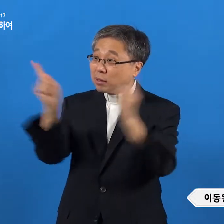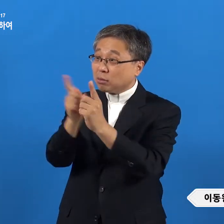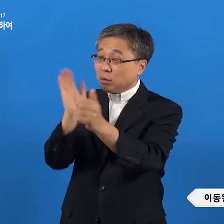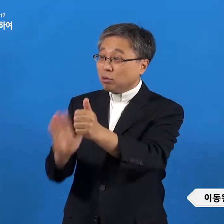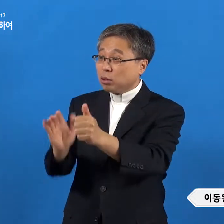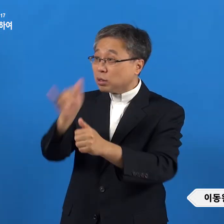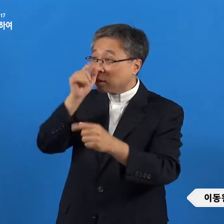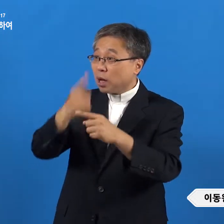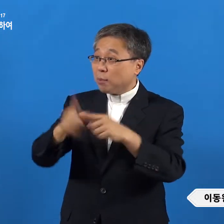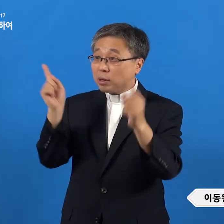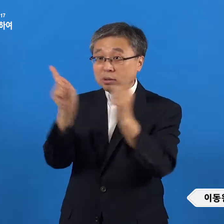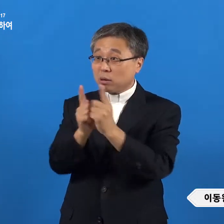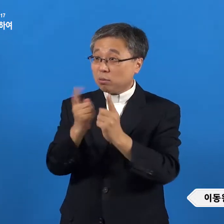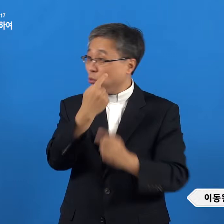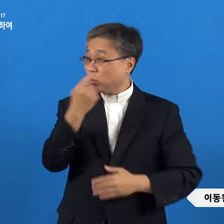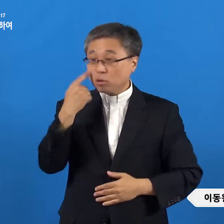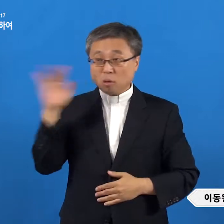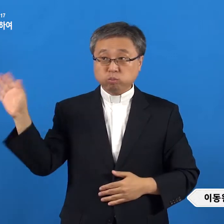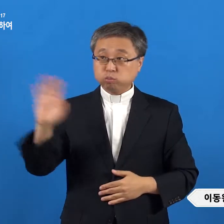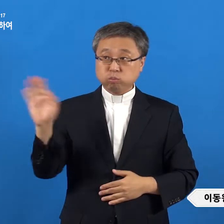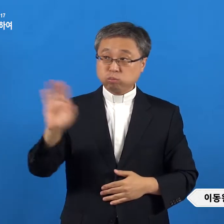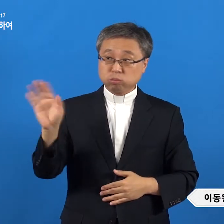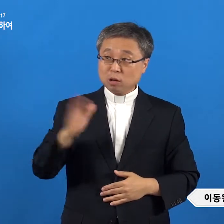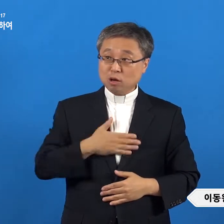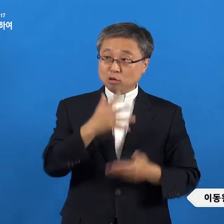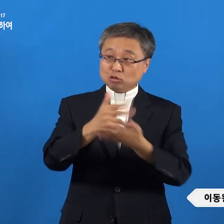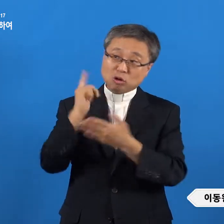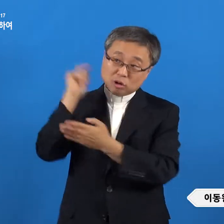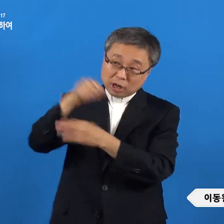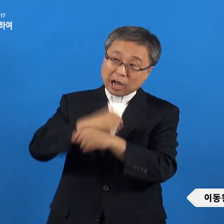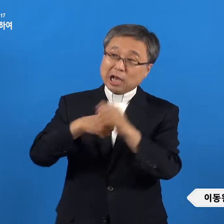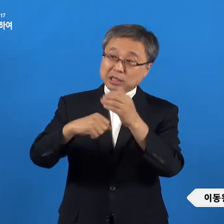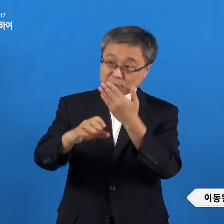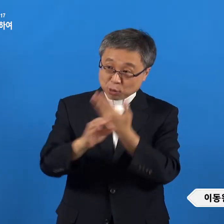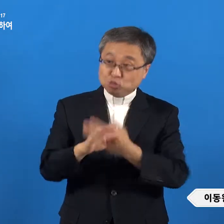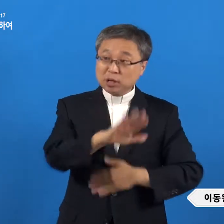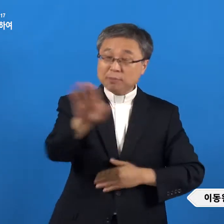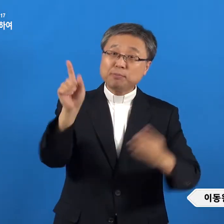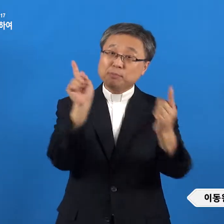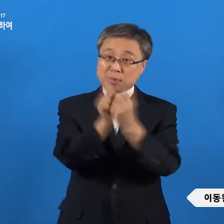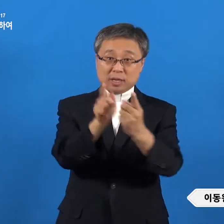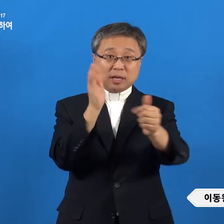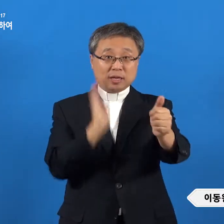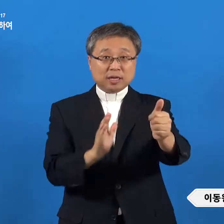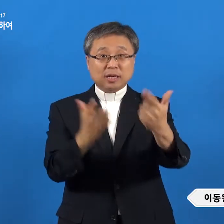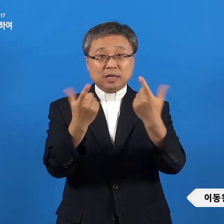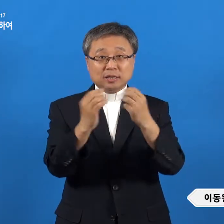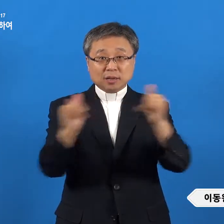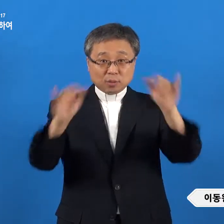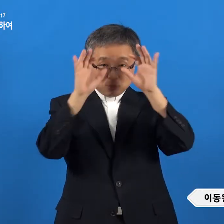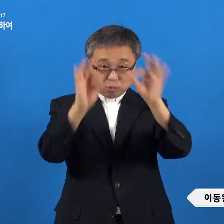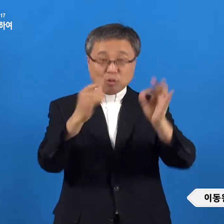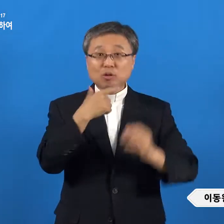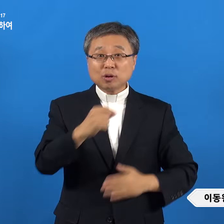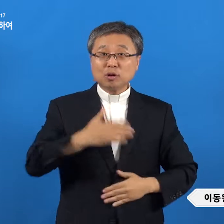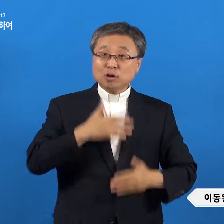있어요? 그거 보장 없어요. 주께서 허락하시면 우리 만나자. 나 이렇게 말하는 사람 좀 보고 싶어요. 주께서